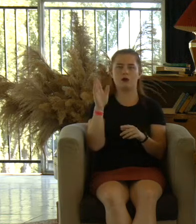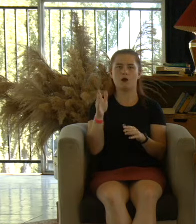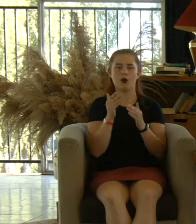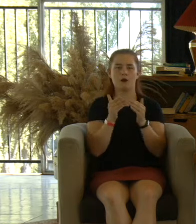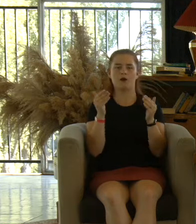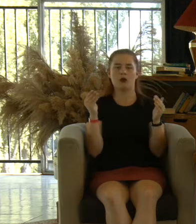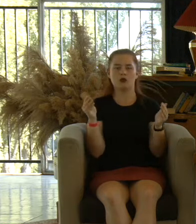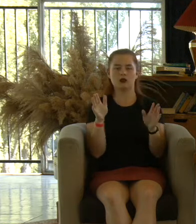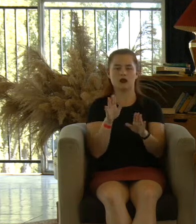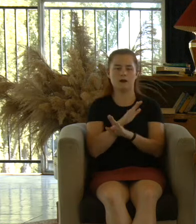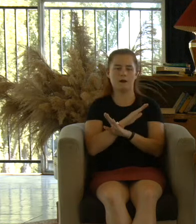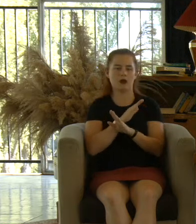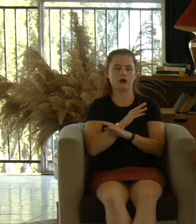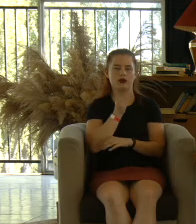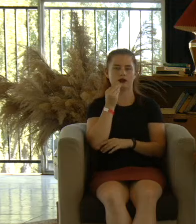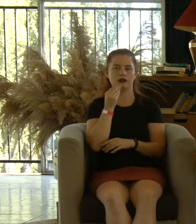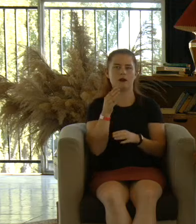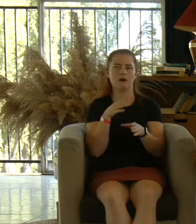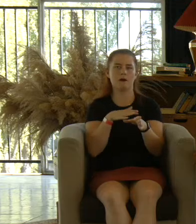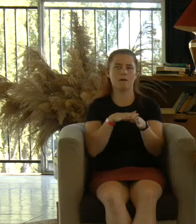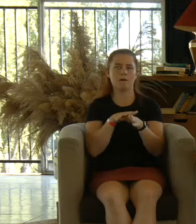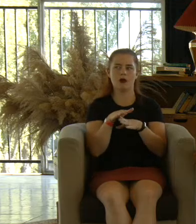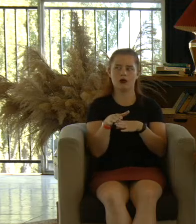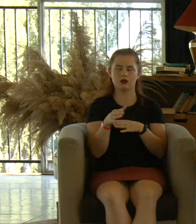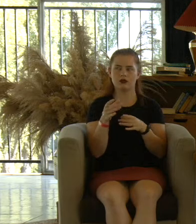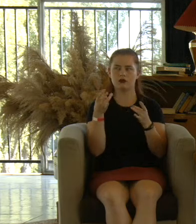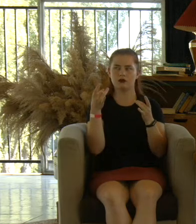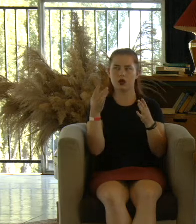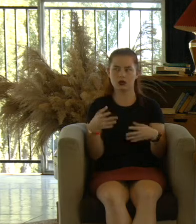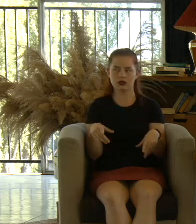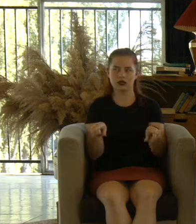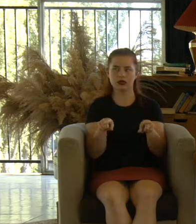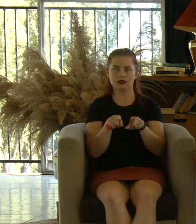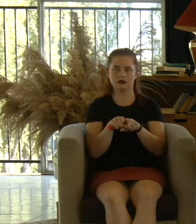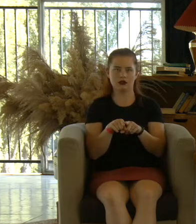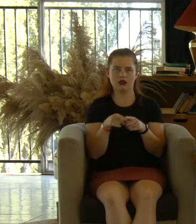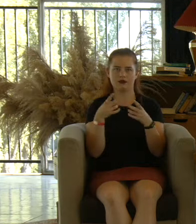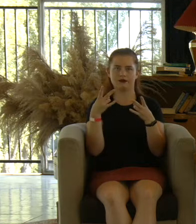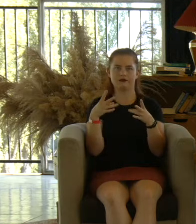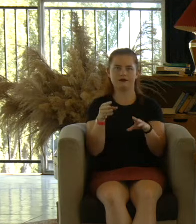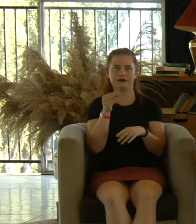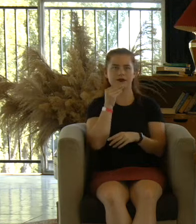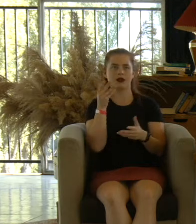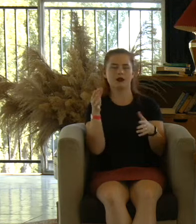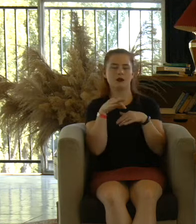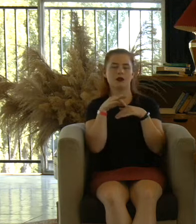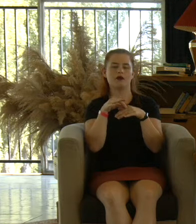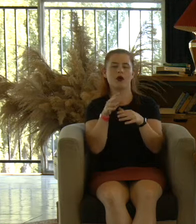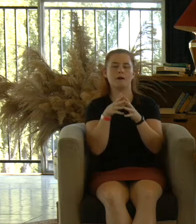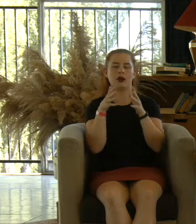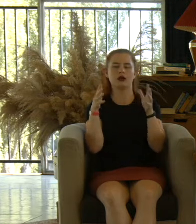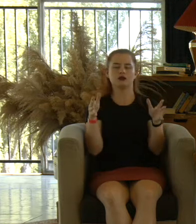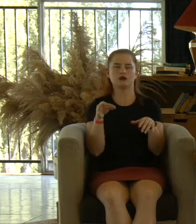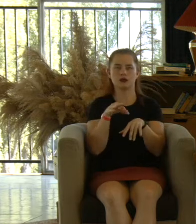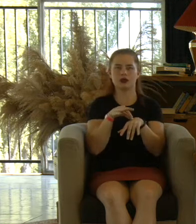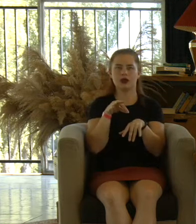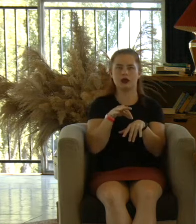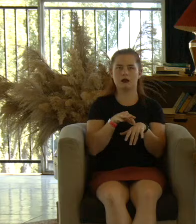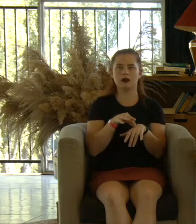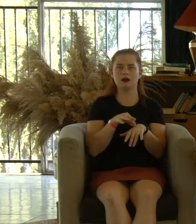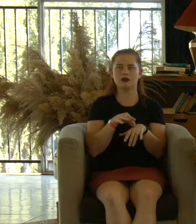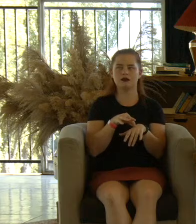весь processed food сплошной. Processed food — это, кстати, абсолютно доказанная вредная еда, которая приводит к большинству заболеваний.